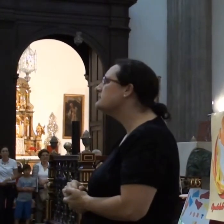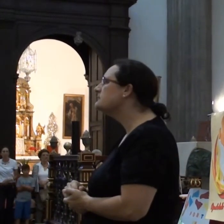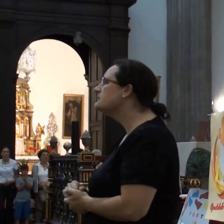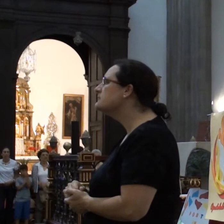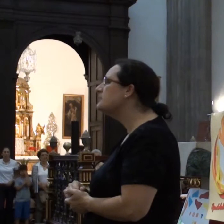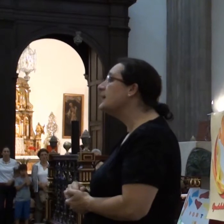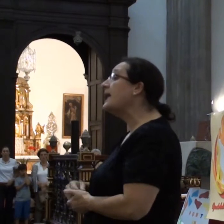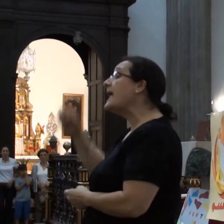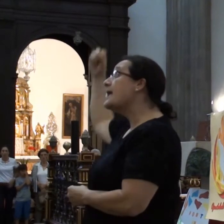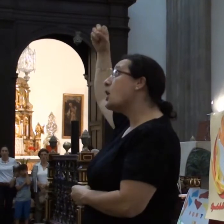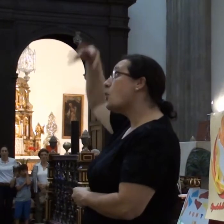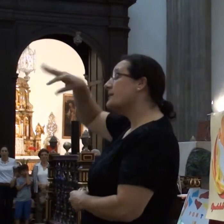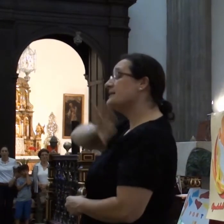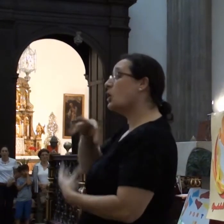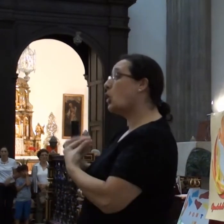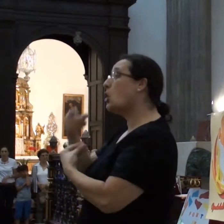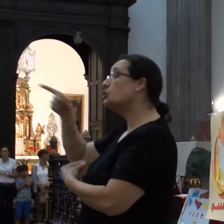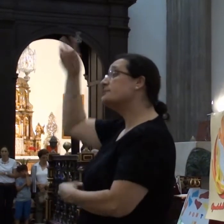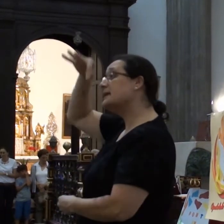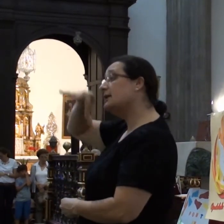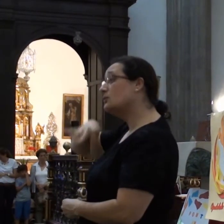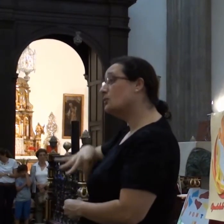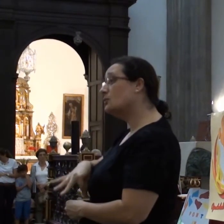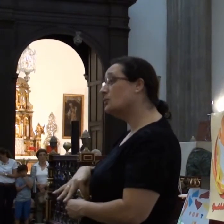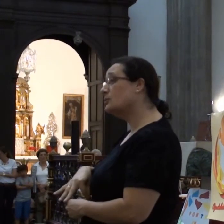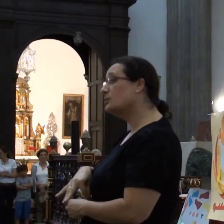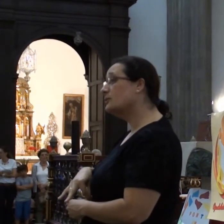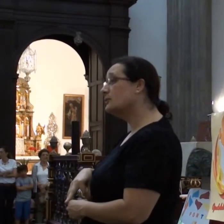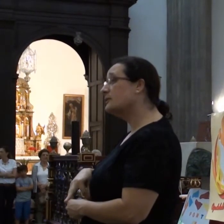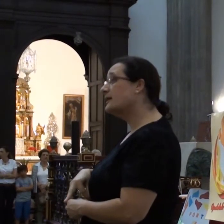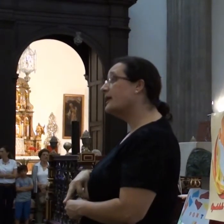mi nombre señor con tu espíritu